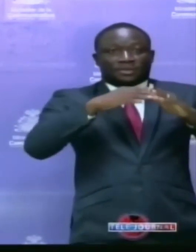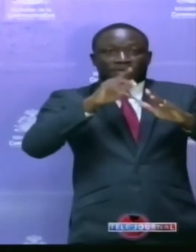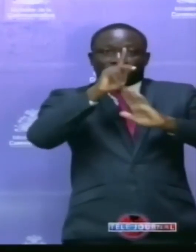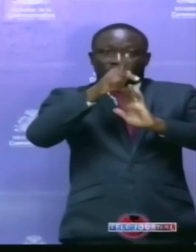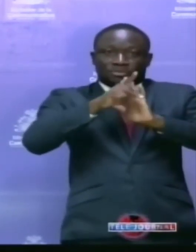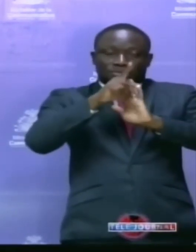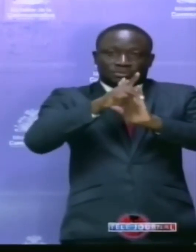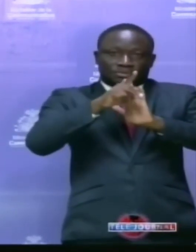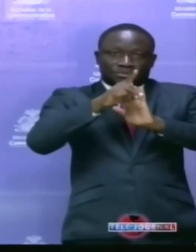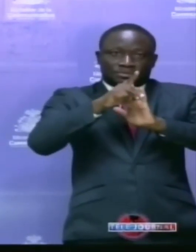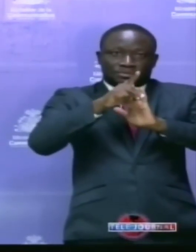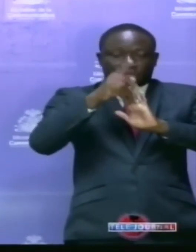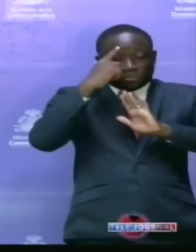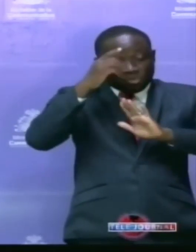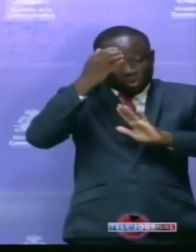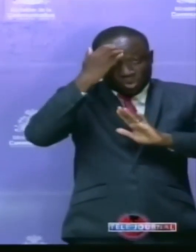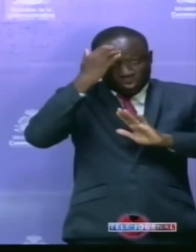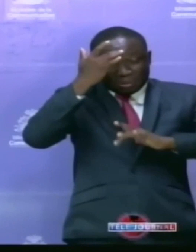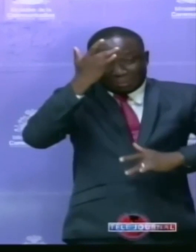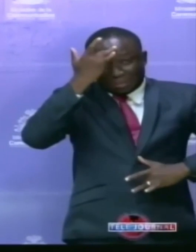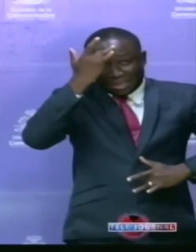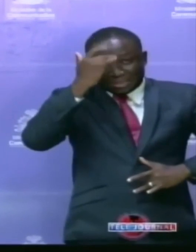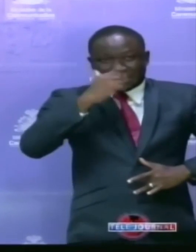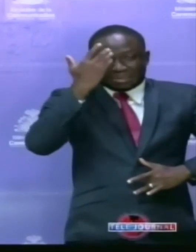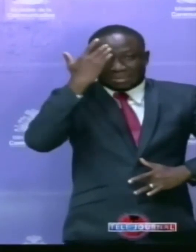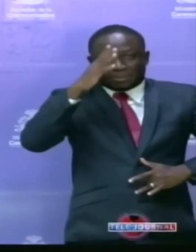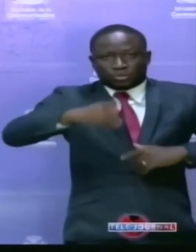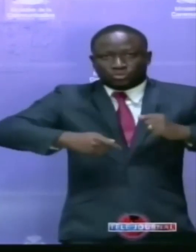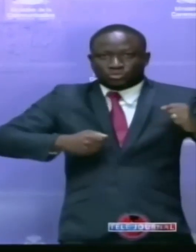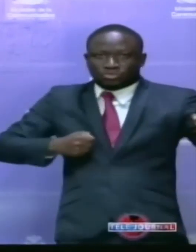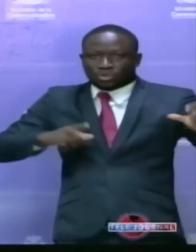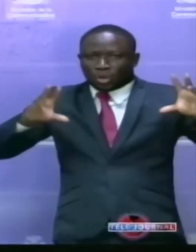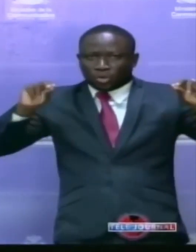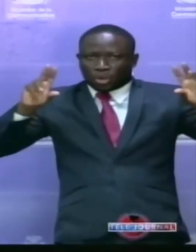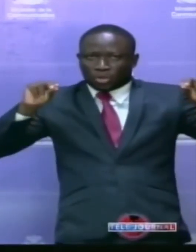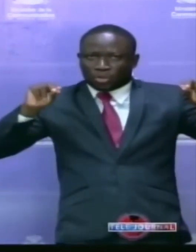populaire, nous avons une maladie par contre, ni karatéka,